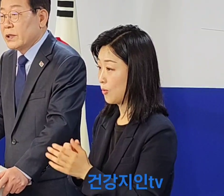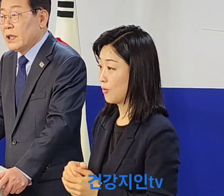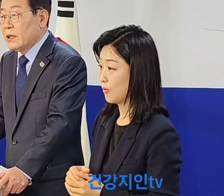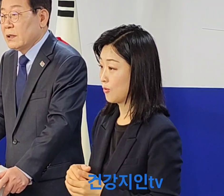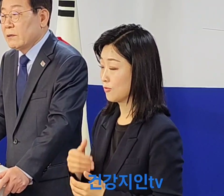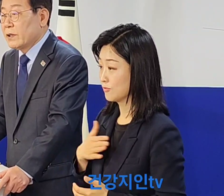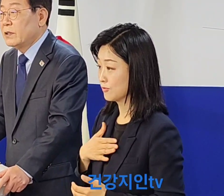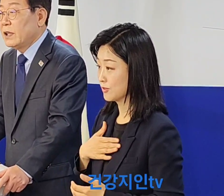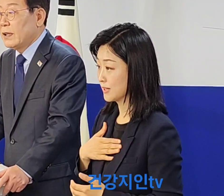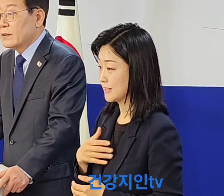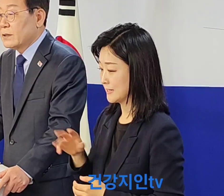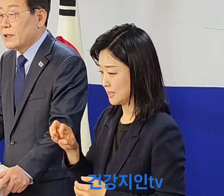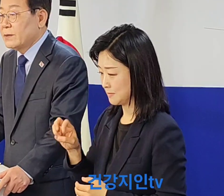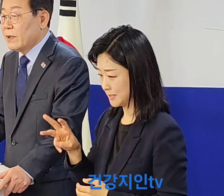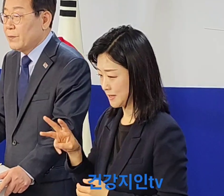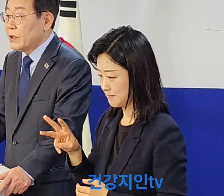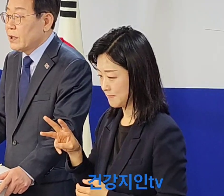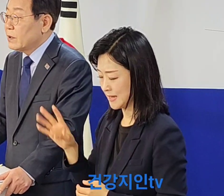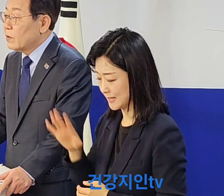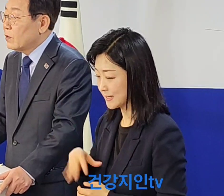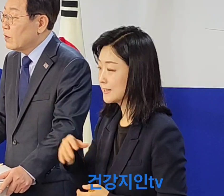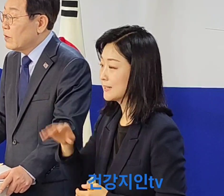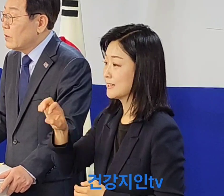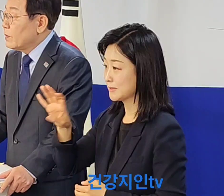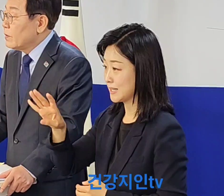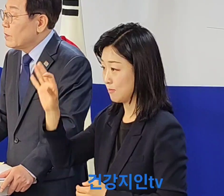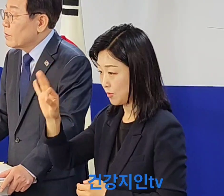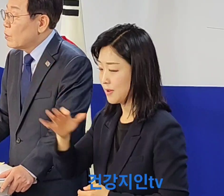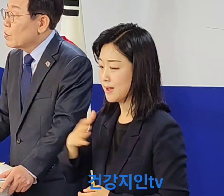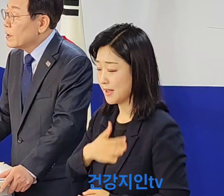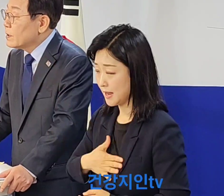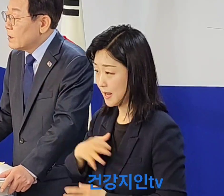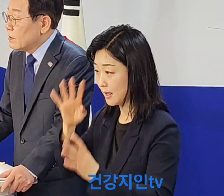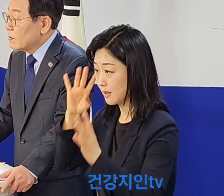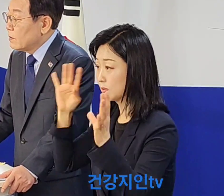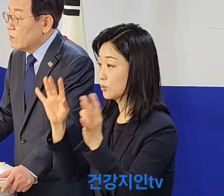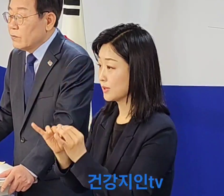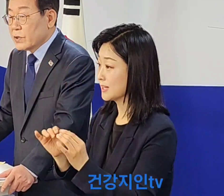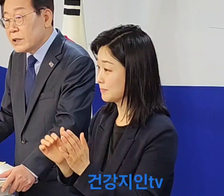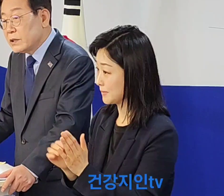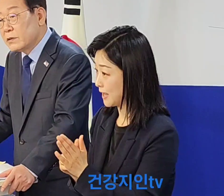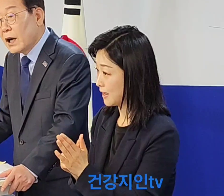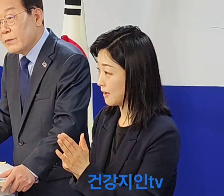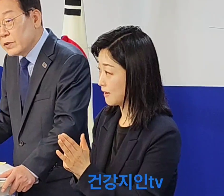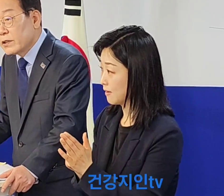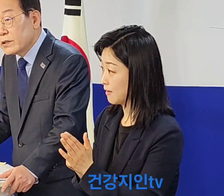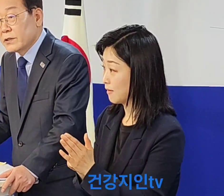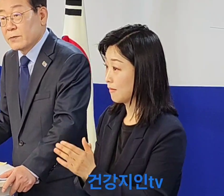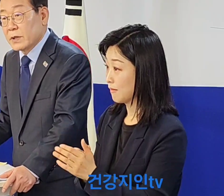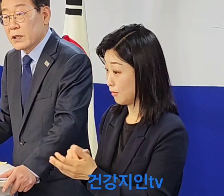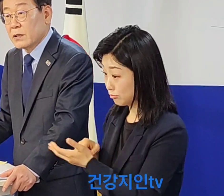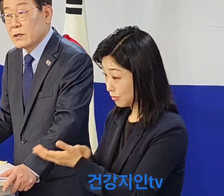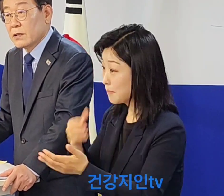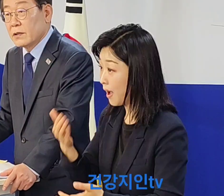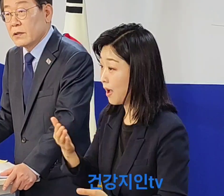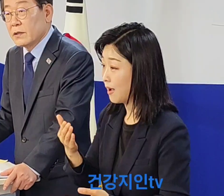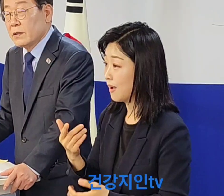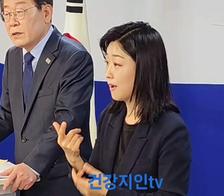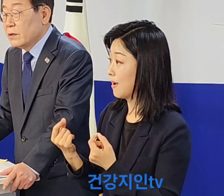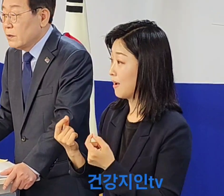그걸 저희가 결단을 해서 44%로 동의해서 사실은 그냥 하면 되는 것이었습니다.